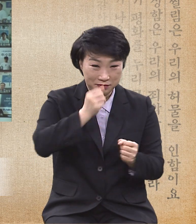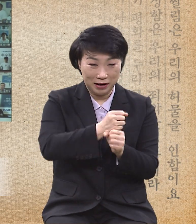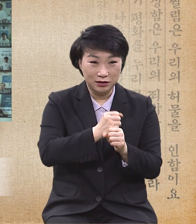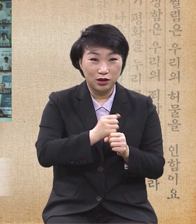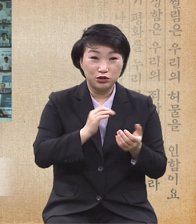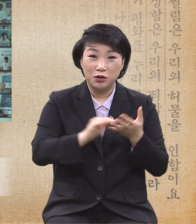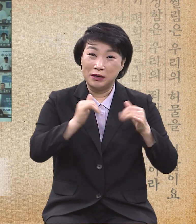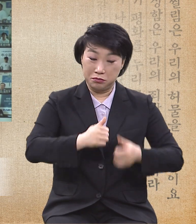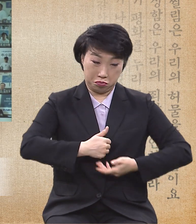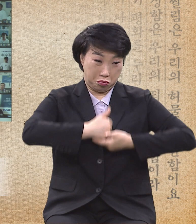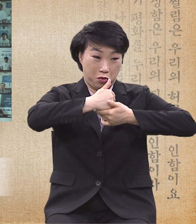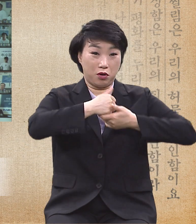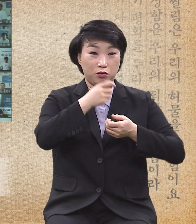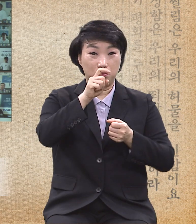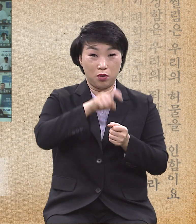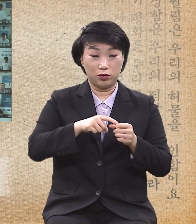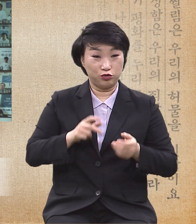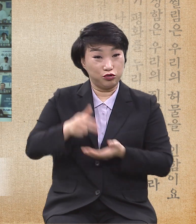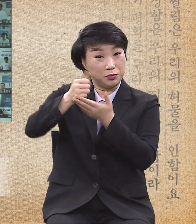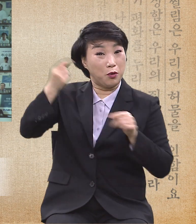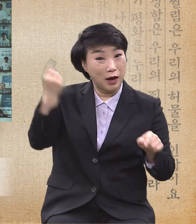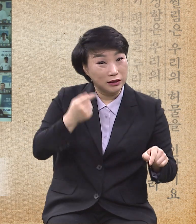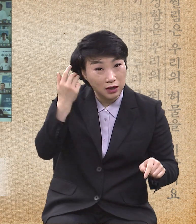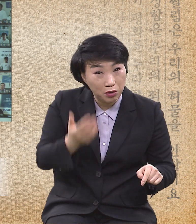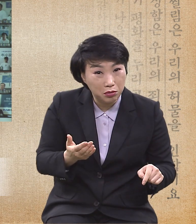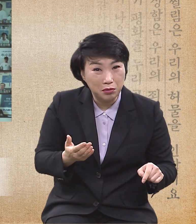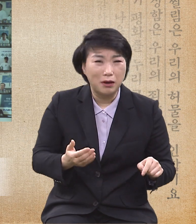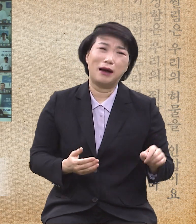수많은 사람의 경배받으라고 주님이 오셨더냐 이 말이요.